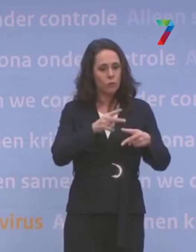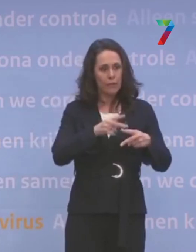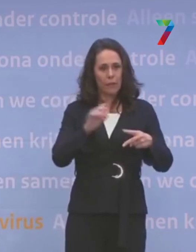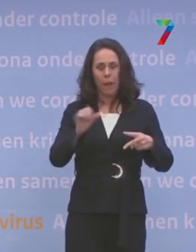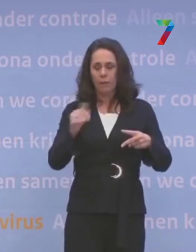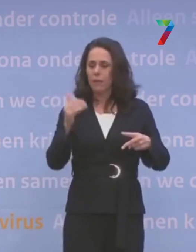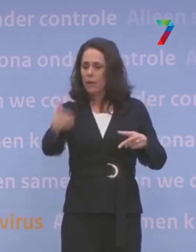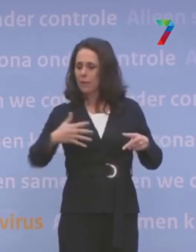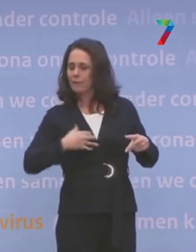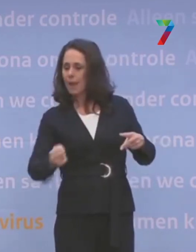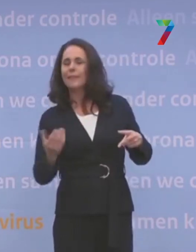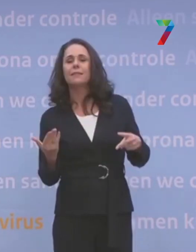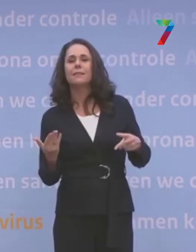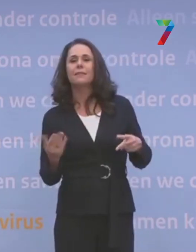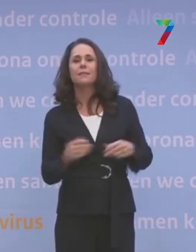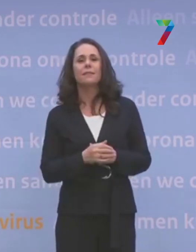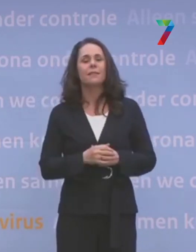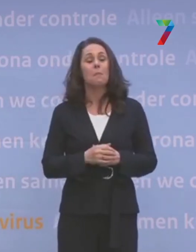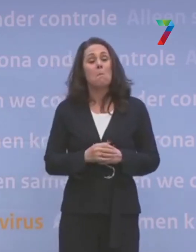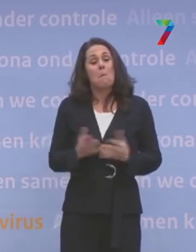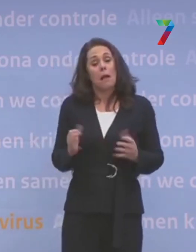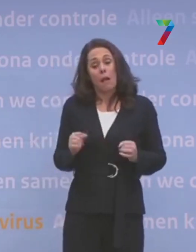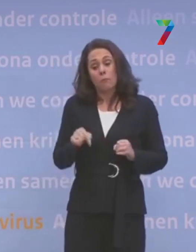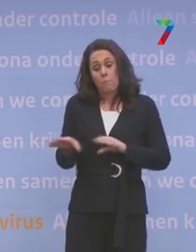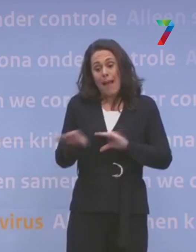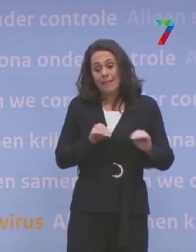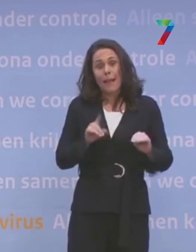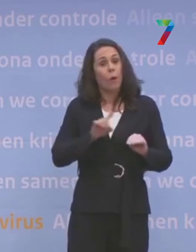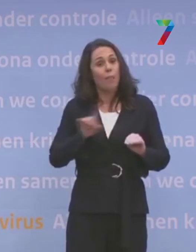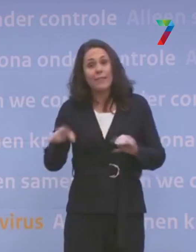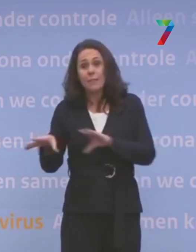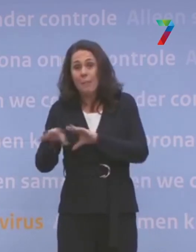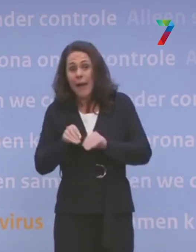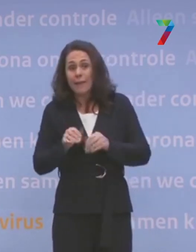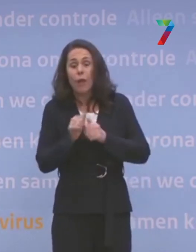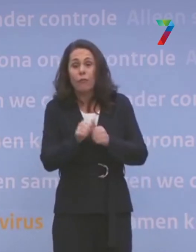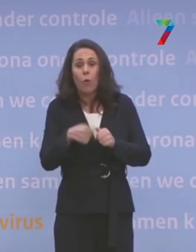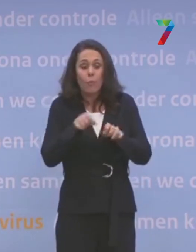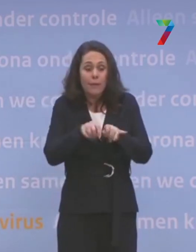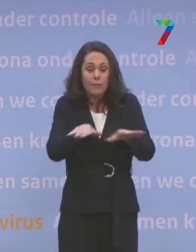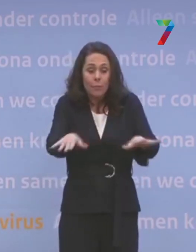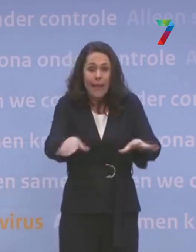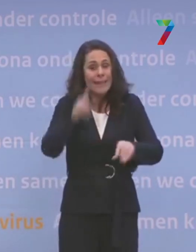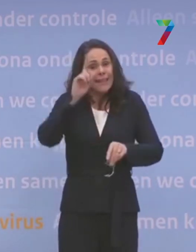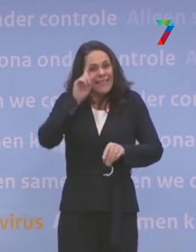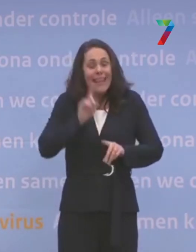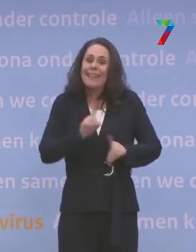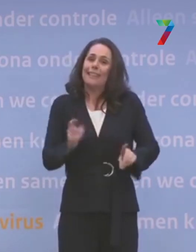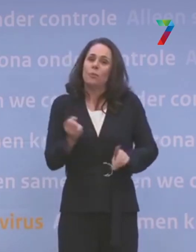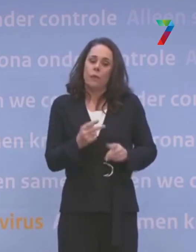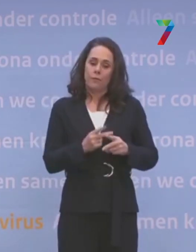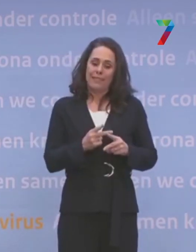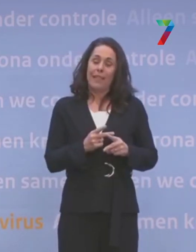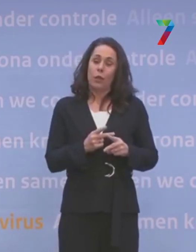natuurlijk altijd kunnen zijn dat een maatregel die wij nu nemen of niet hebben genomen, leidt tot meer verspreiding. Dat denken we niet, we doen het zo voorzichtig mogelijk. Maar ook het gedrag